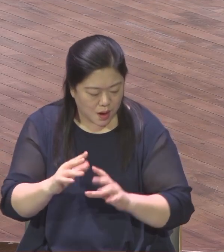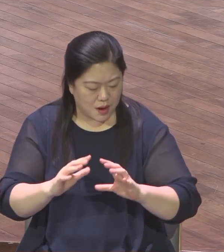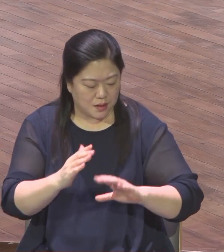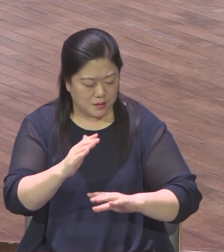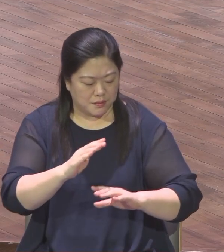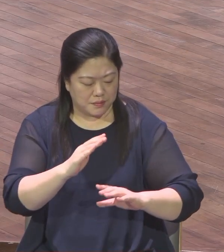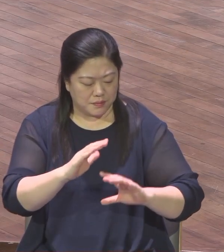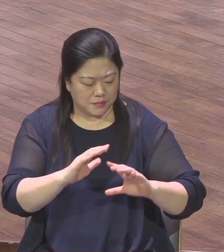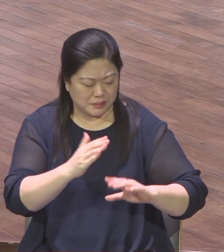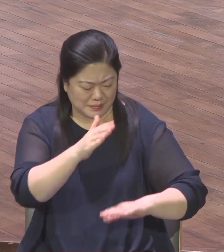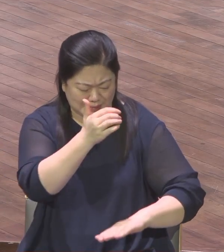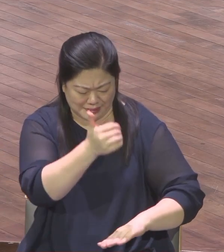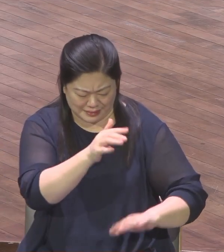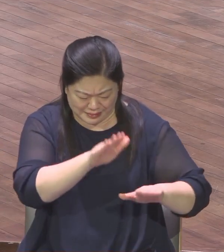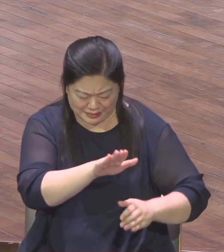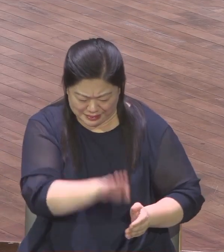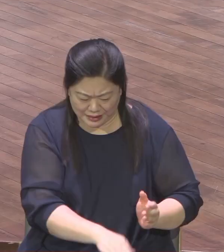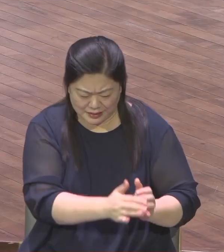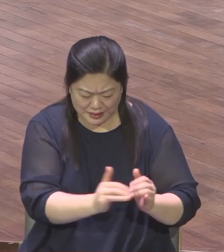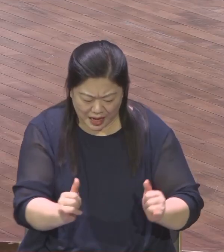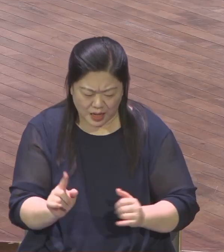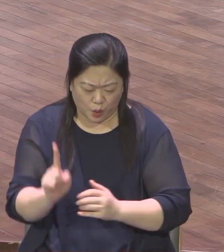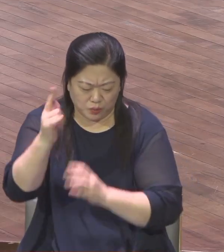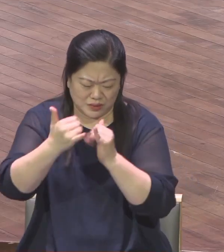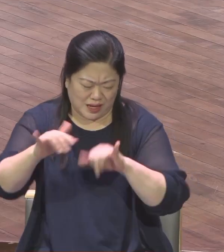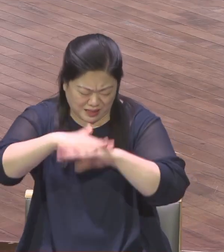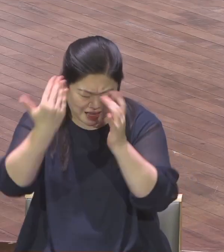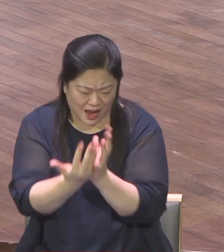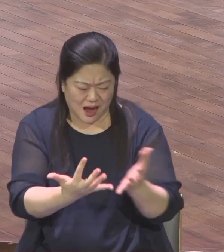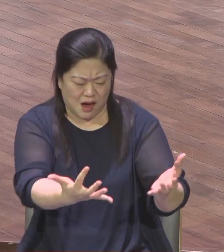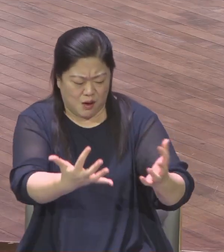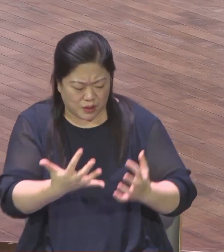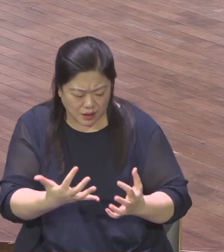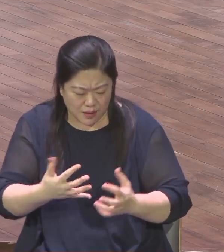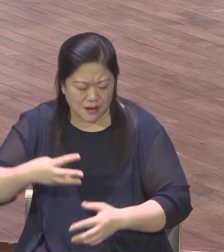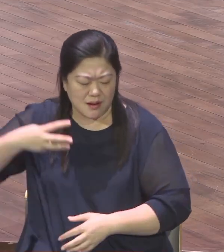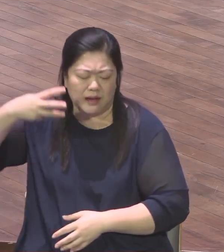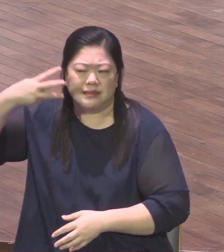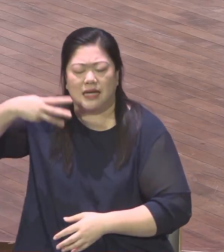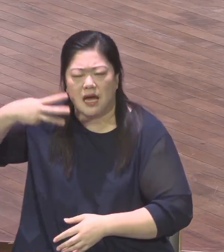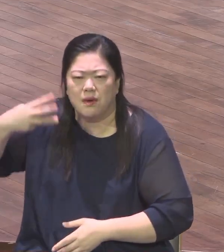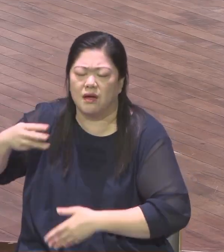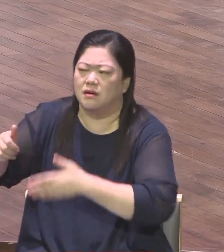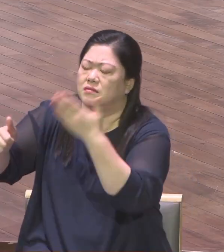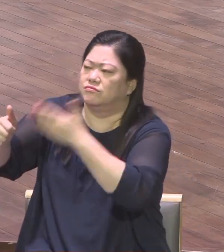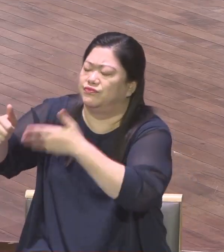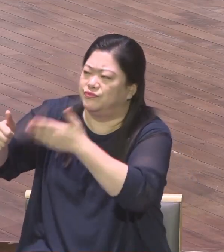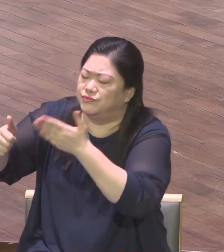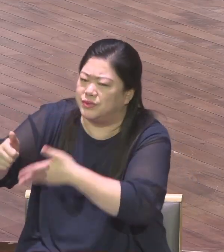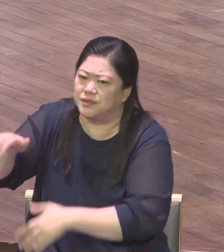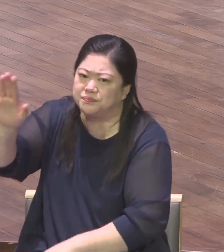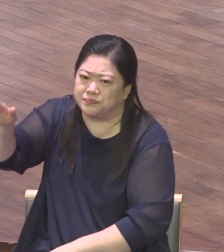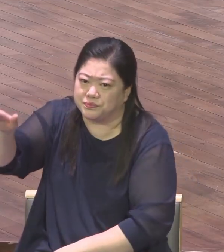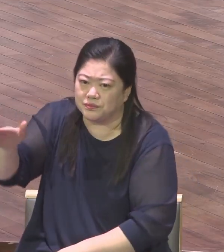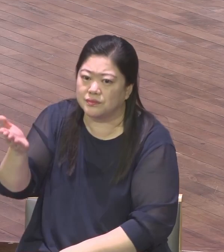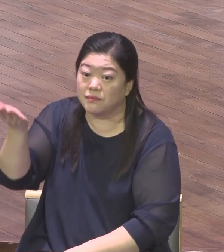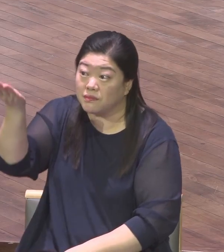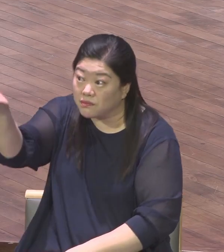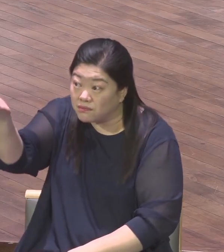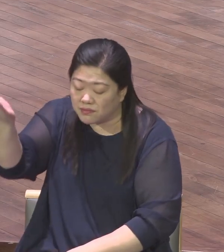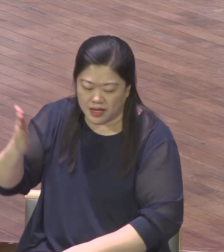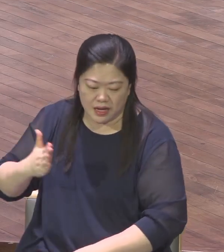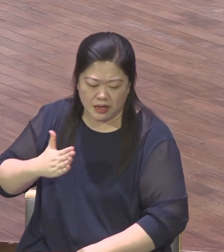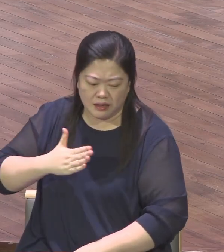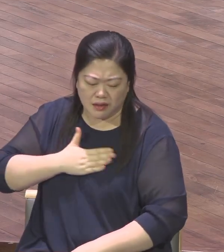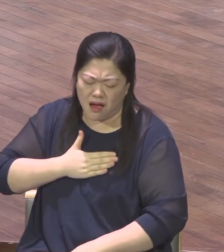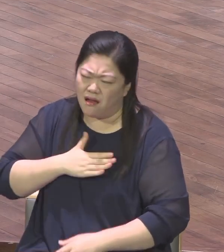백성이 낮은 자로부터 높은 자까지 다 나와서 선지자 예레미야에게 이르되 당신은 우리의